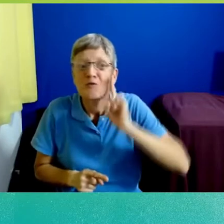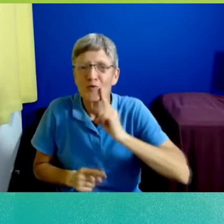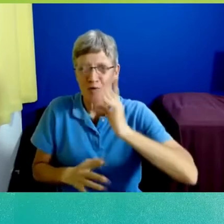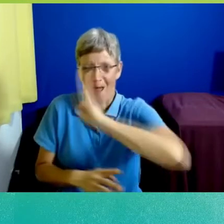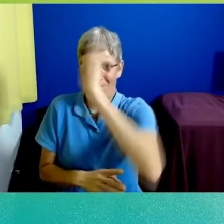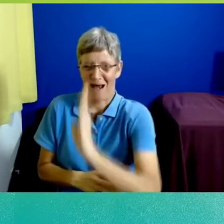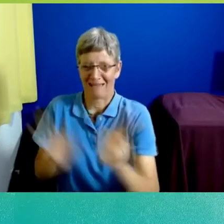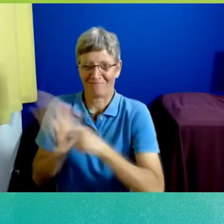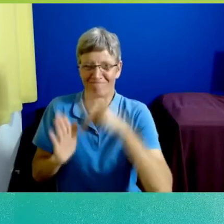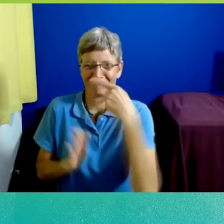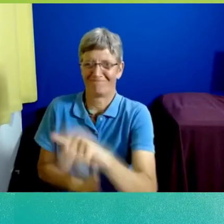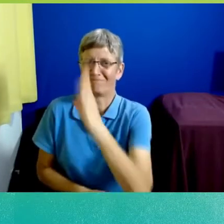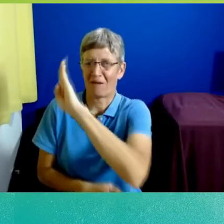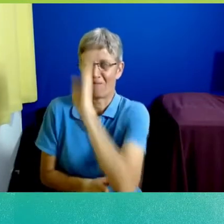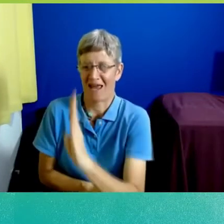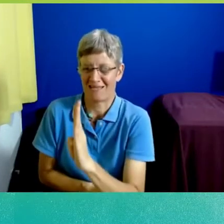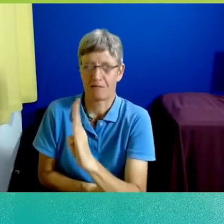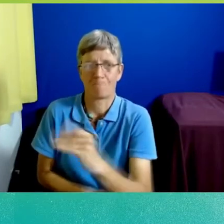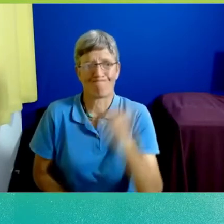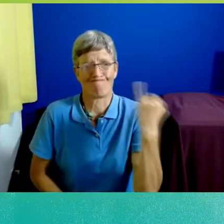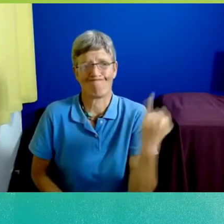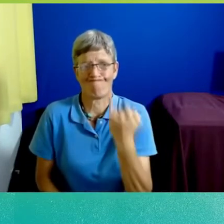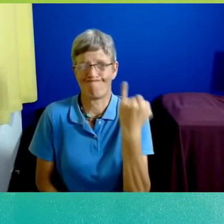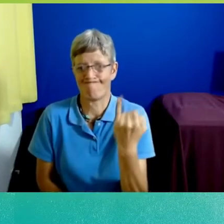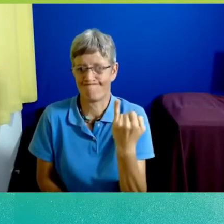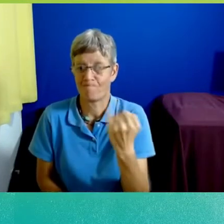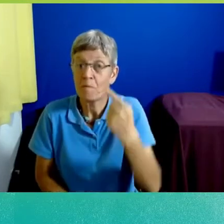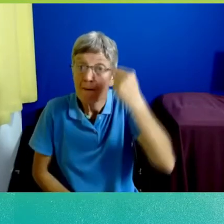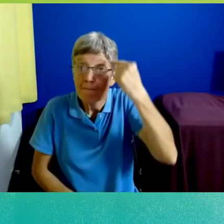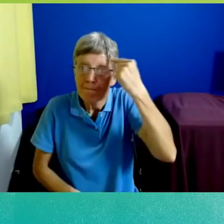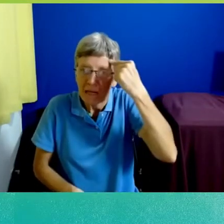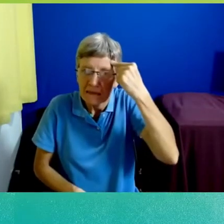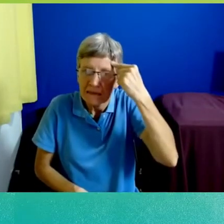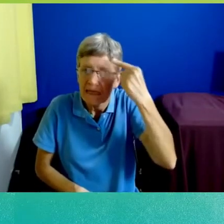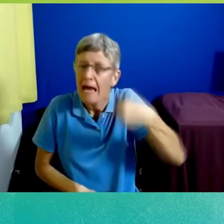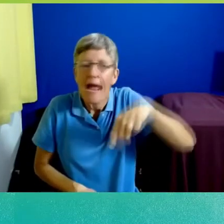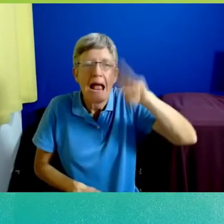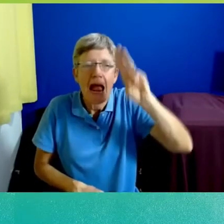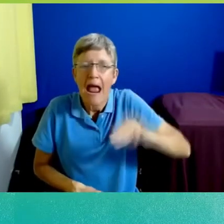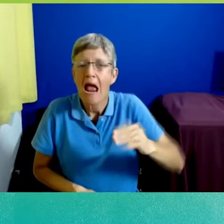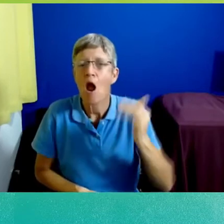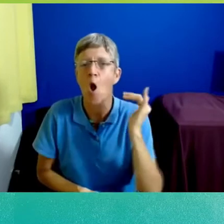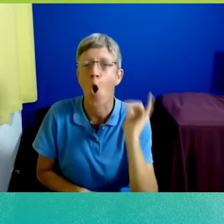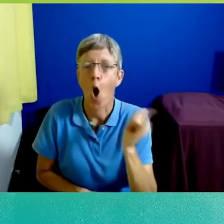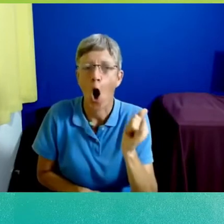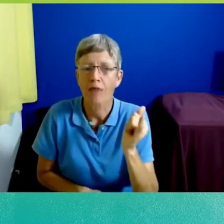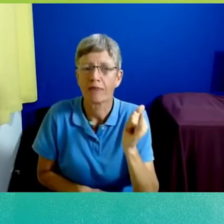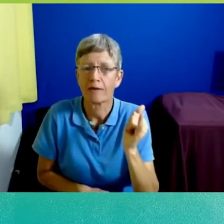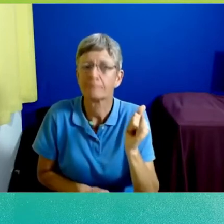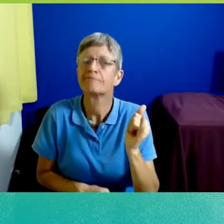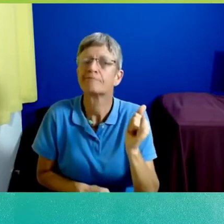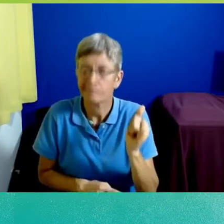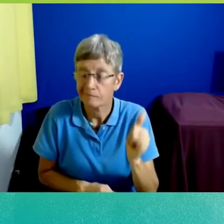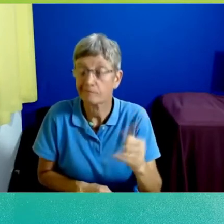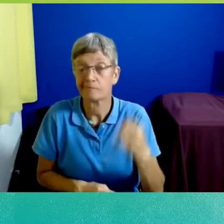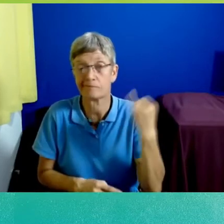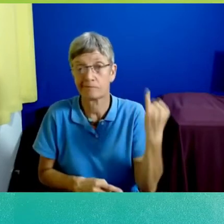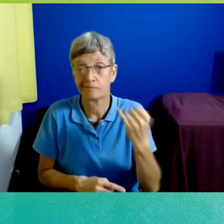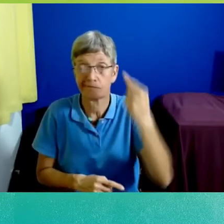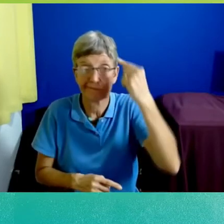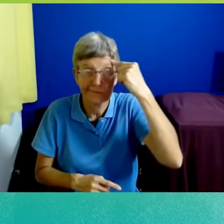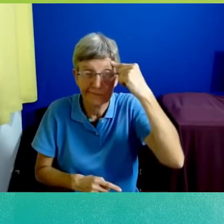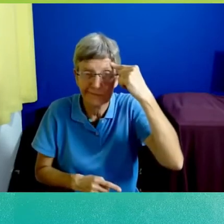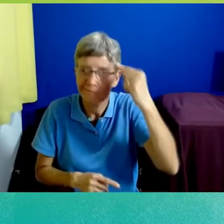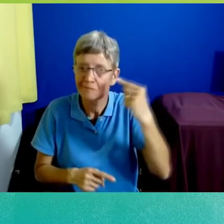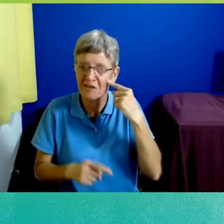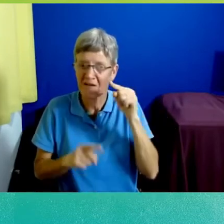Então, como já foi dito sobre a literatura surda aqui no Brasil, é muito importante que pensemos